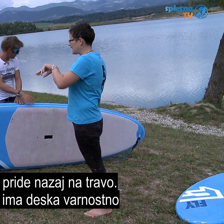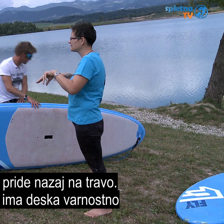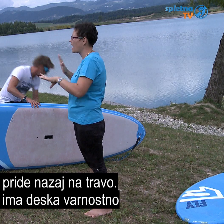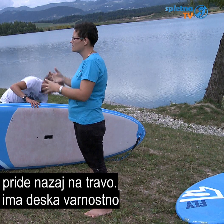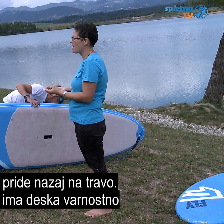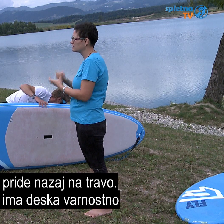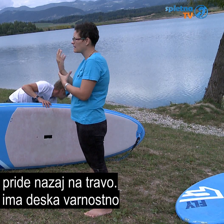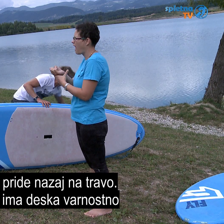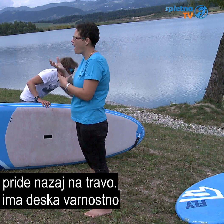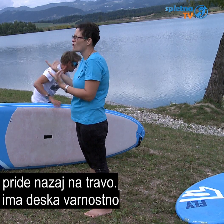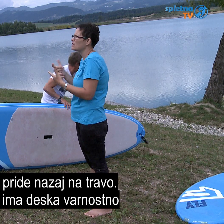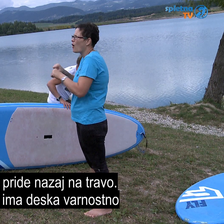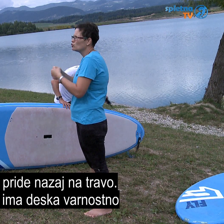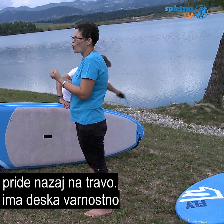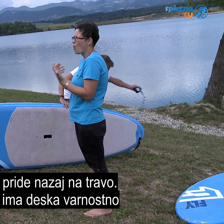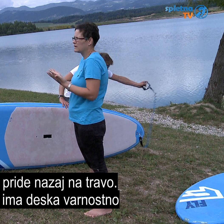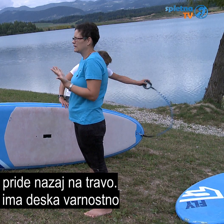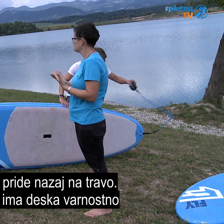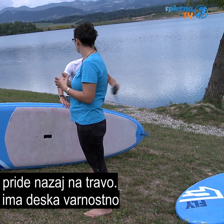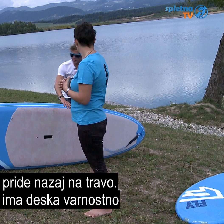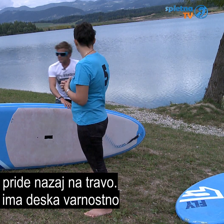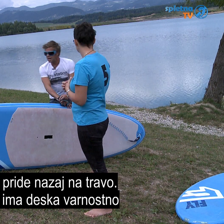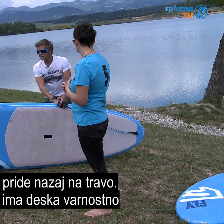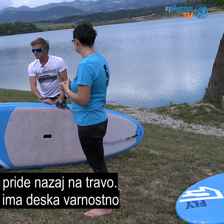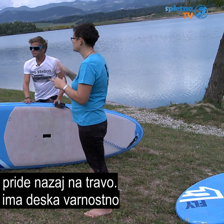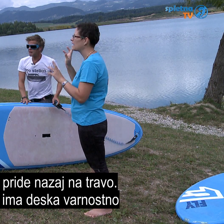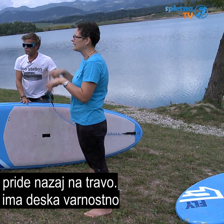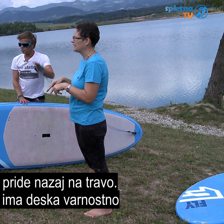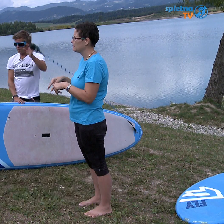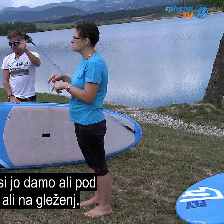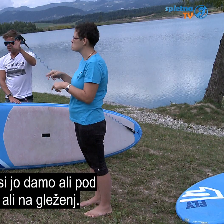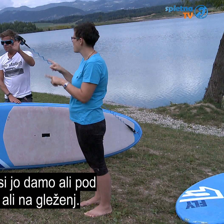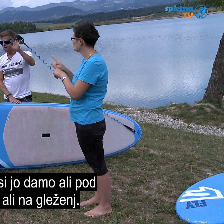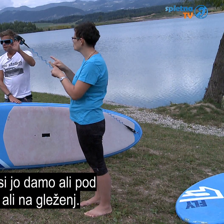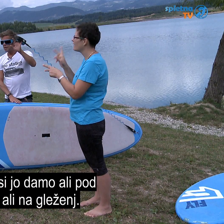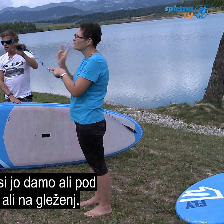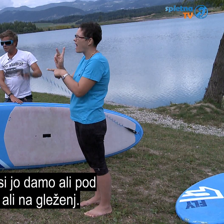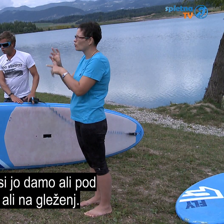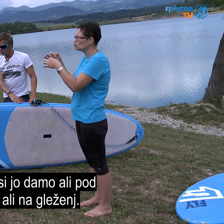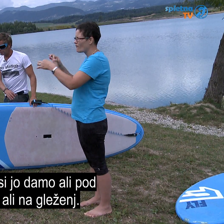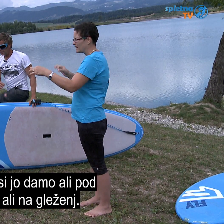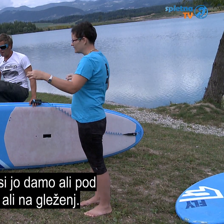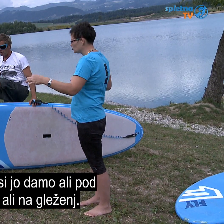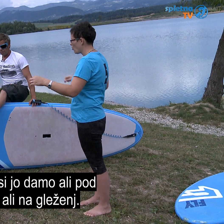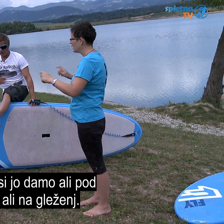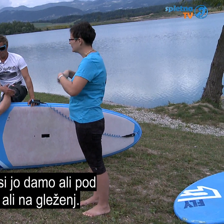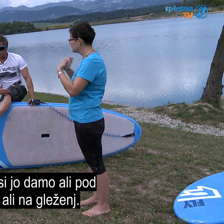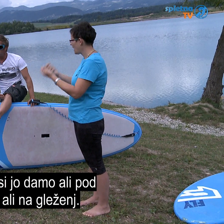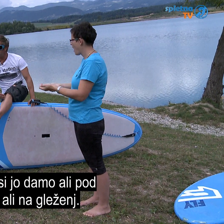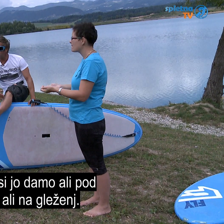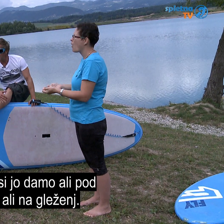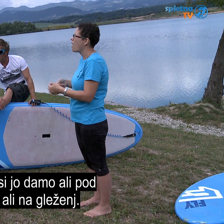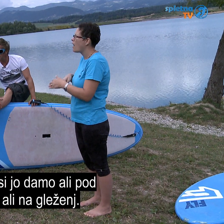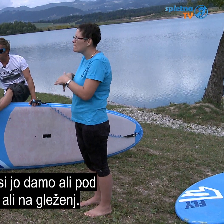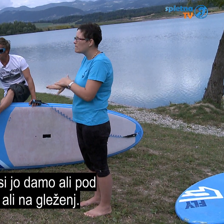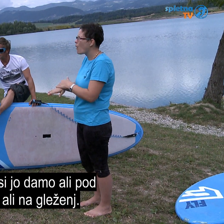travo. Kot smo rekli, ima deska varnostno vrvico, ki si jo damo ali pod